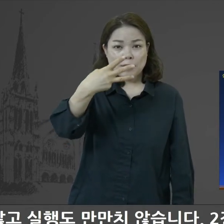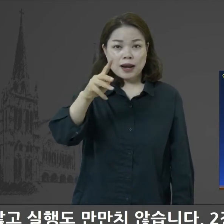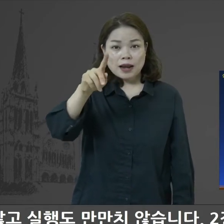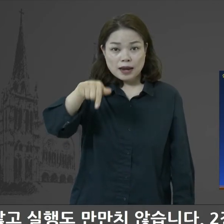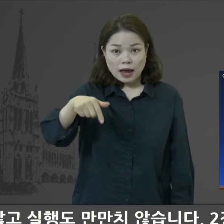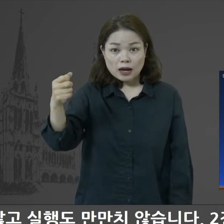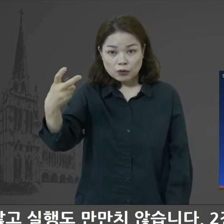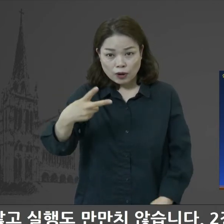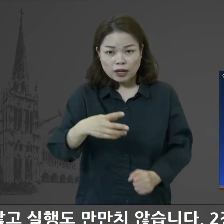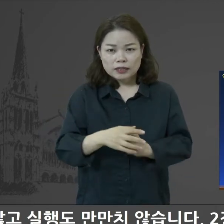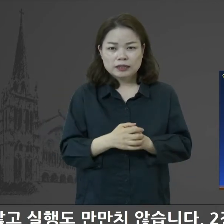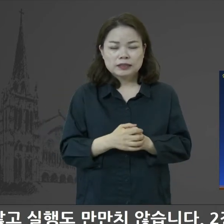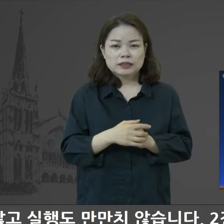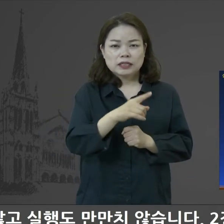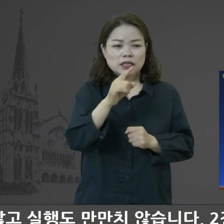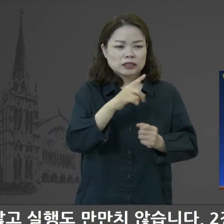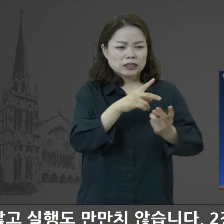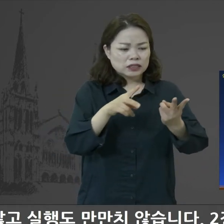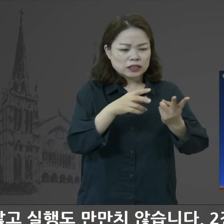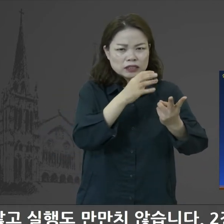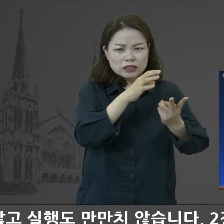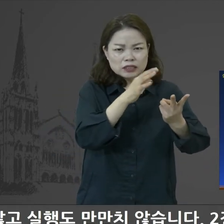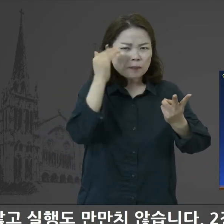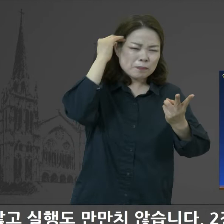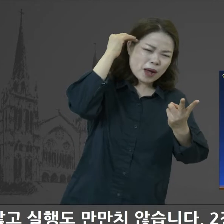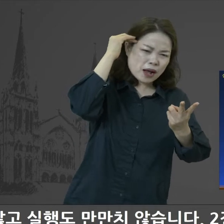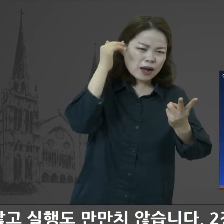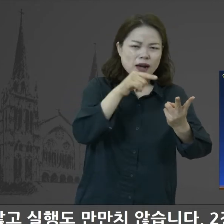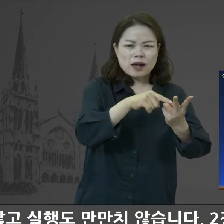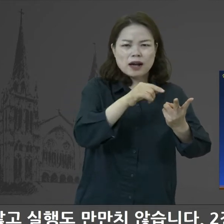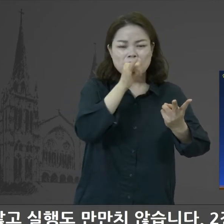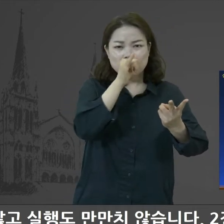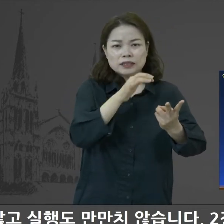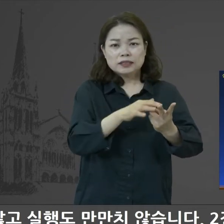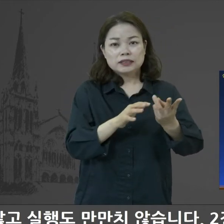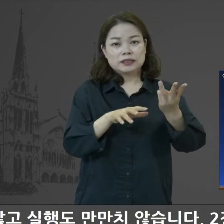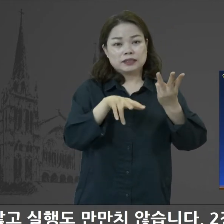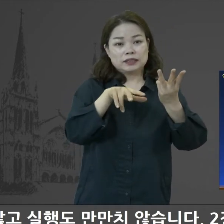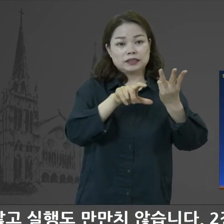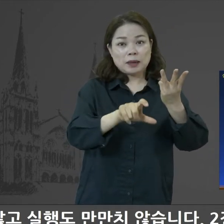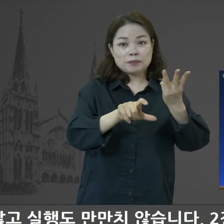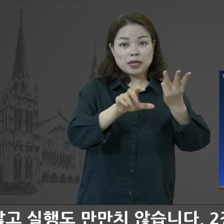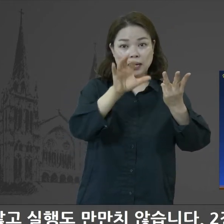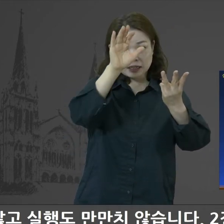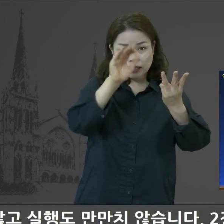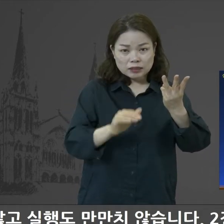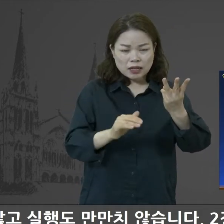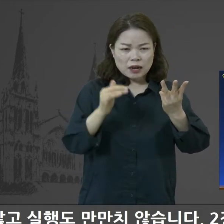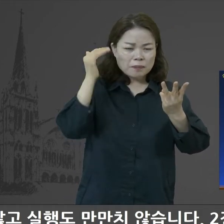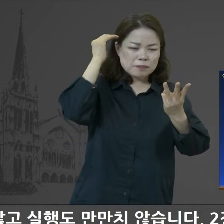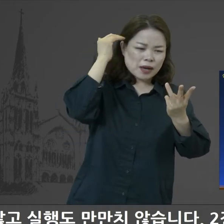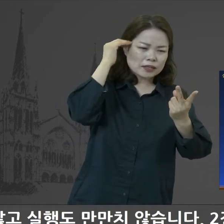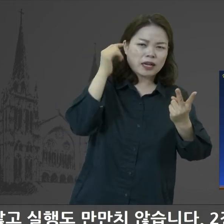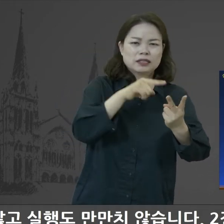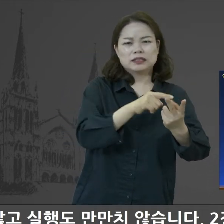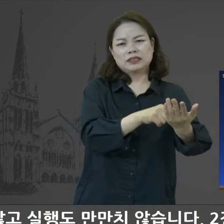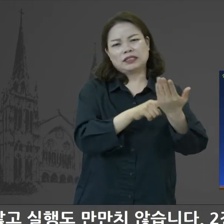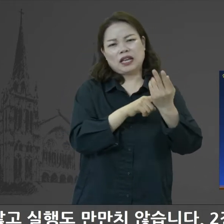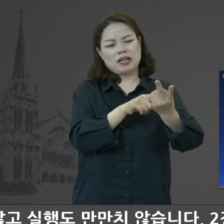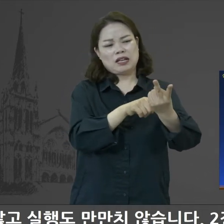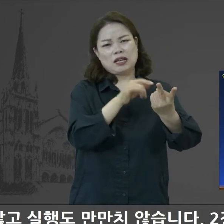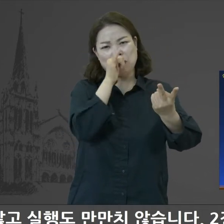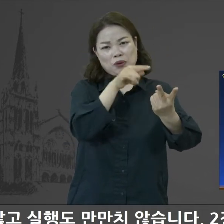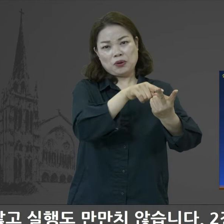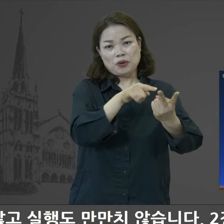이들은 느헤미야서의 말씀이 계속되는 그 이후에도 3장을 넘어에도 방해의 요소로 등장하는 것을